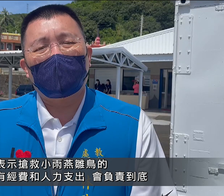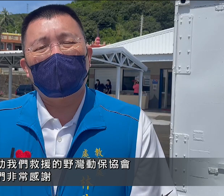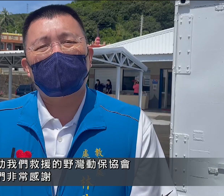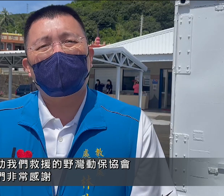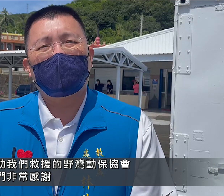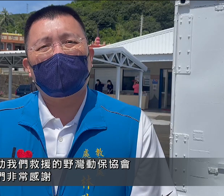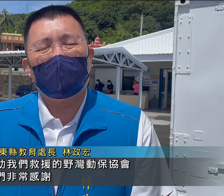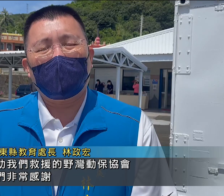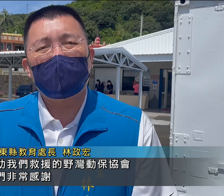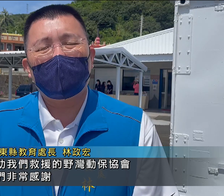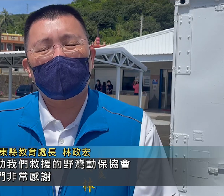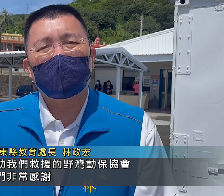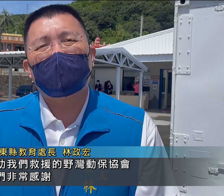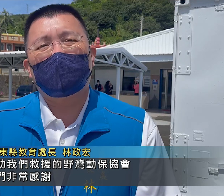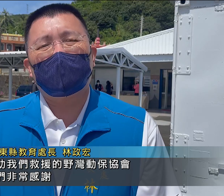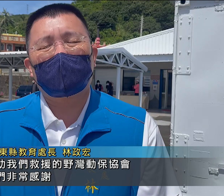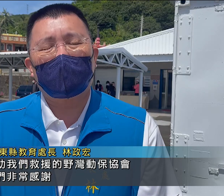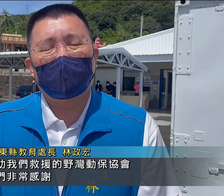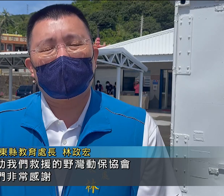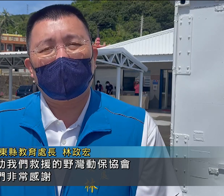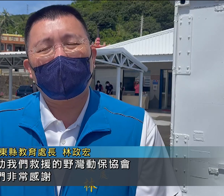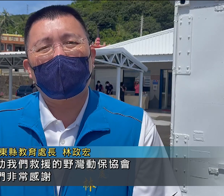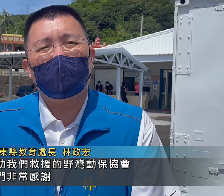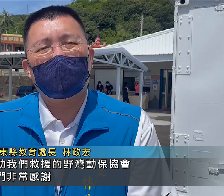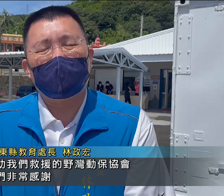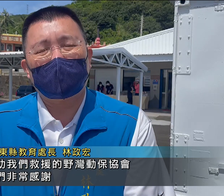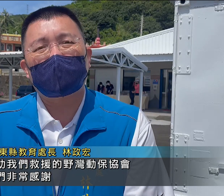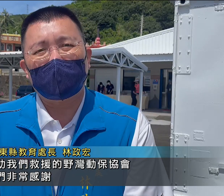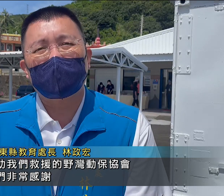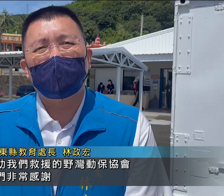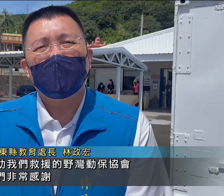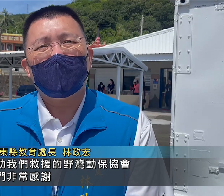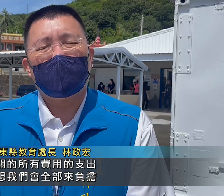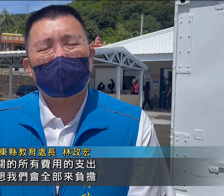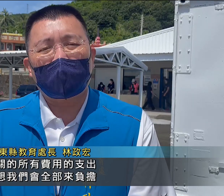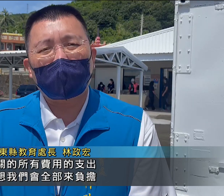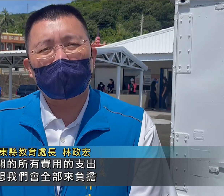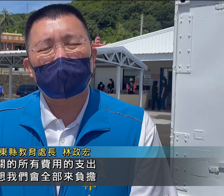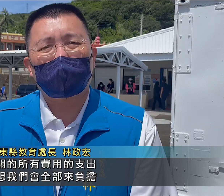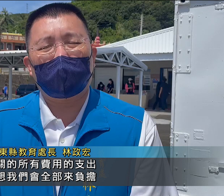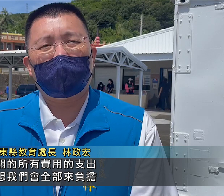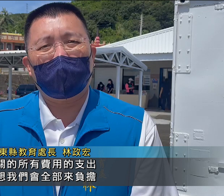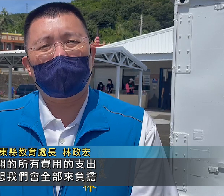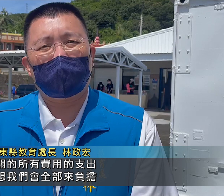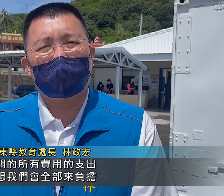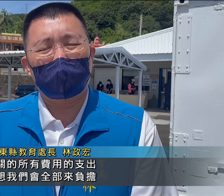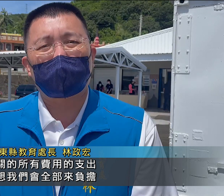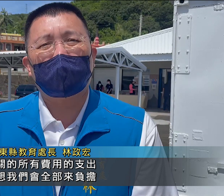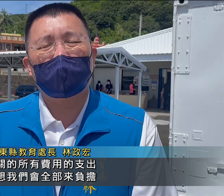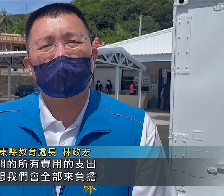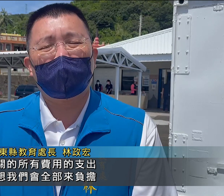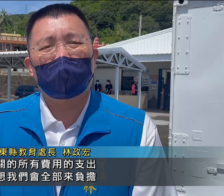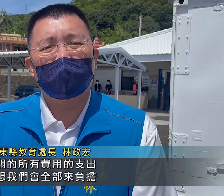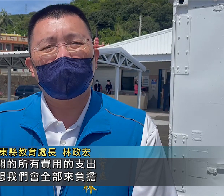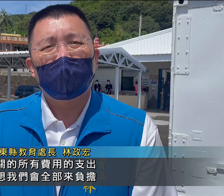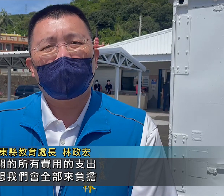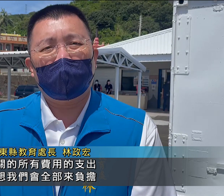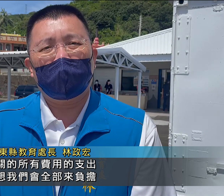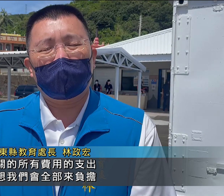救援的野湾这个动协会，我们非常的感谢。那相关的所有费用的支出呢，我想我们会全